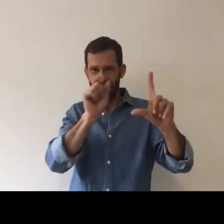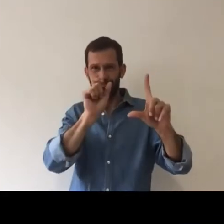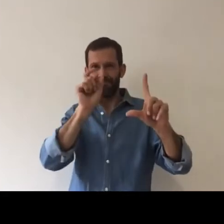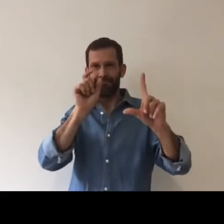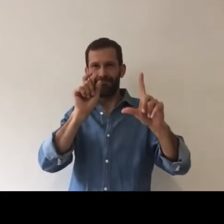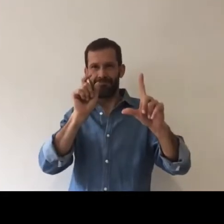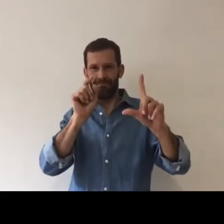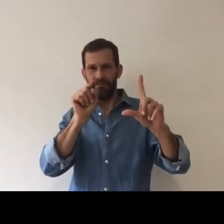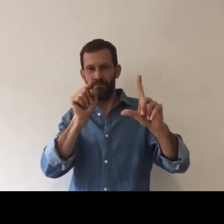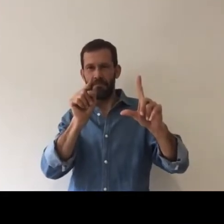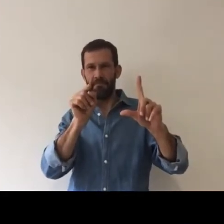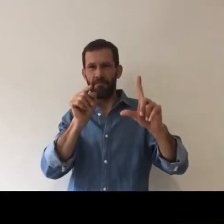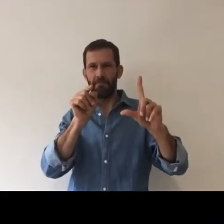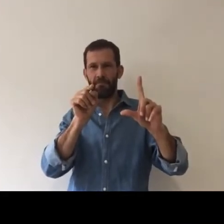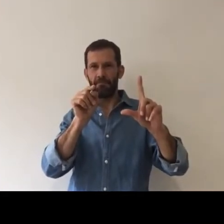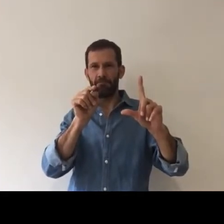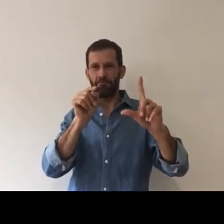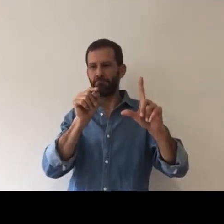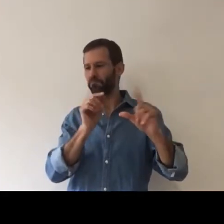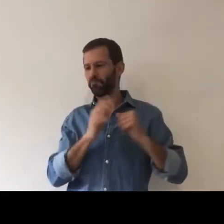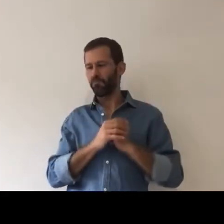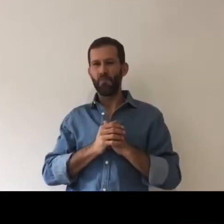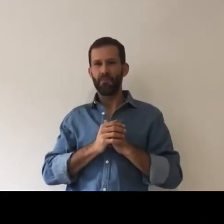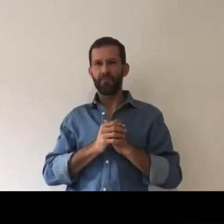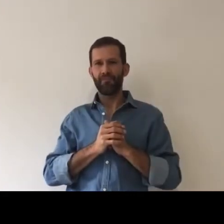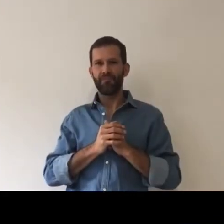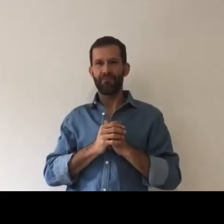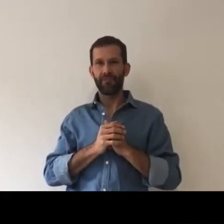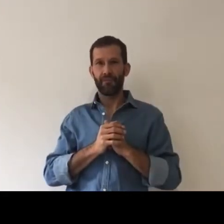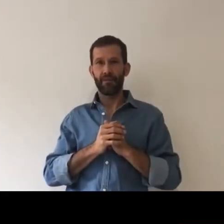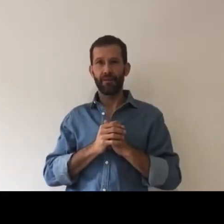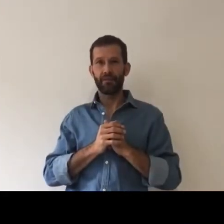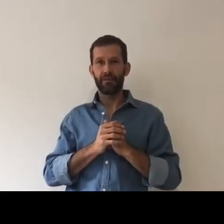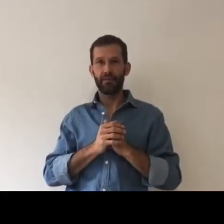Vamos a pasar la diapositiva para ver cuáles son los resultados.